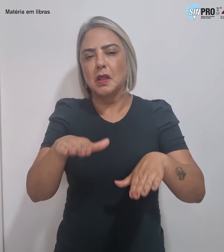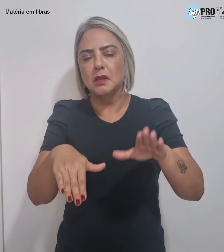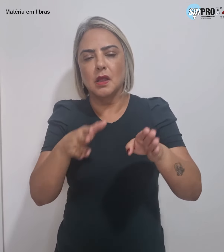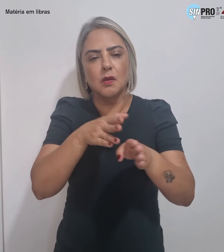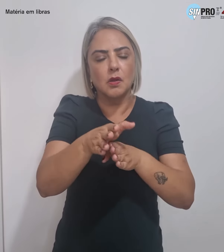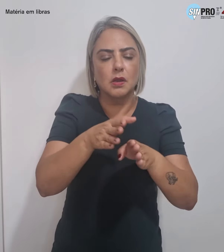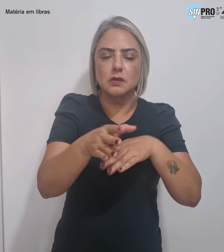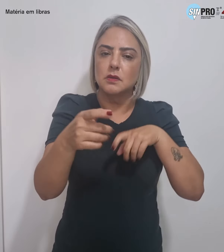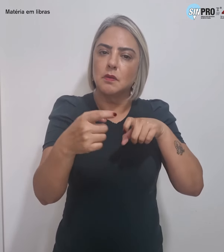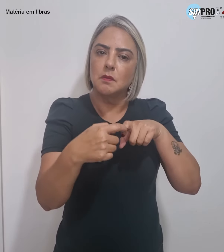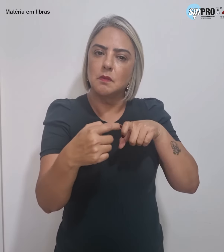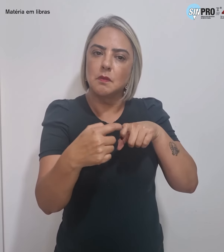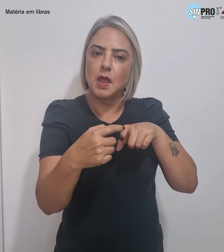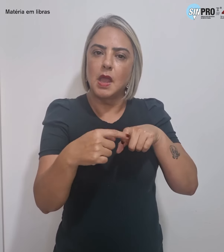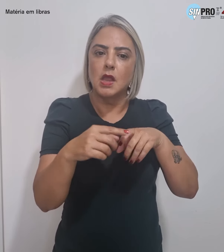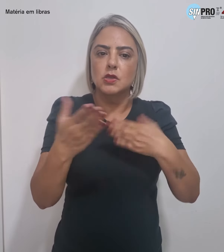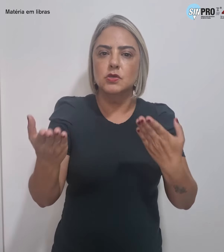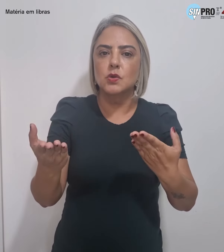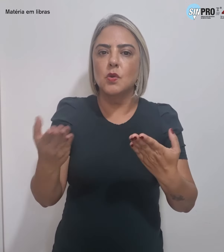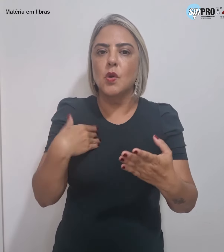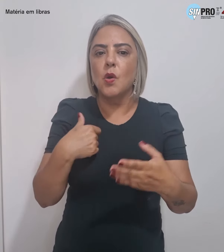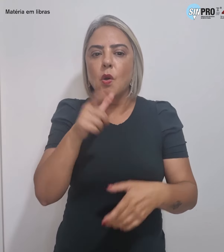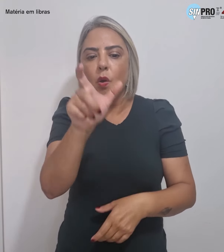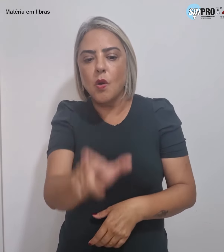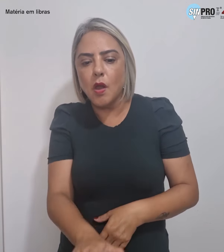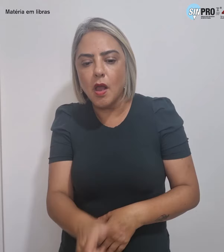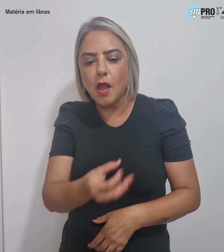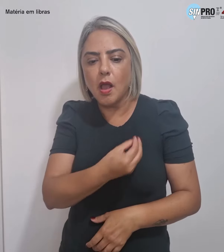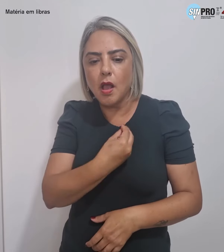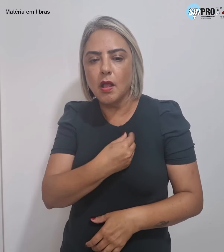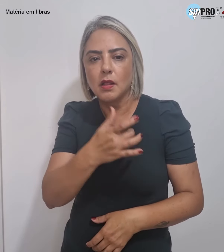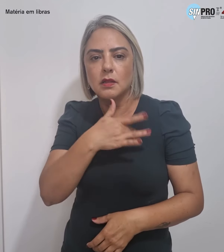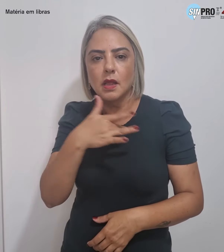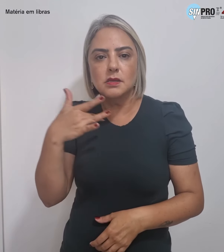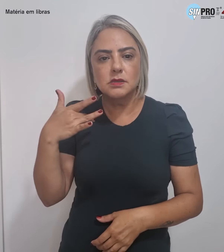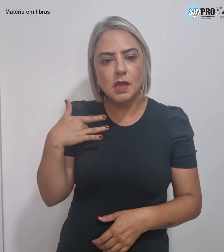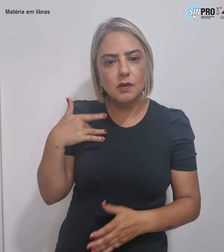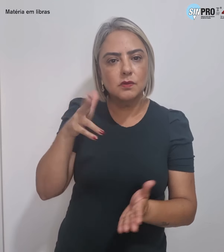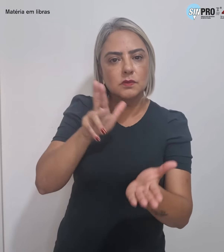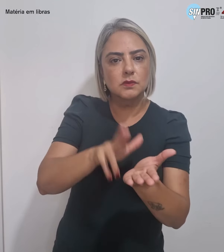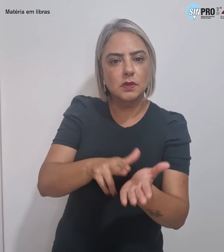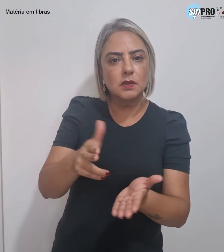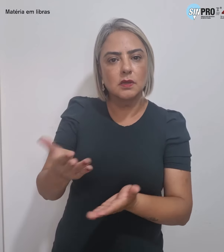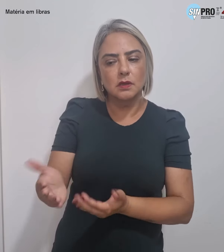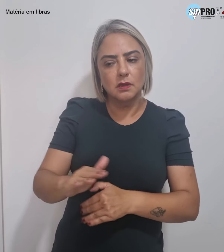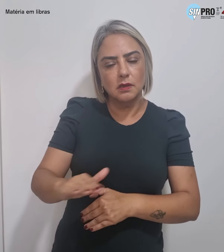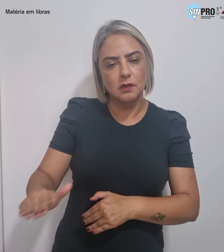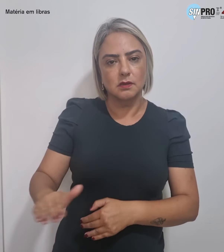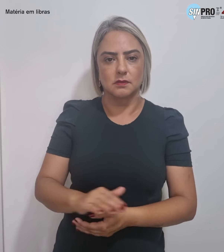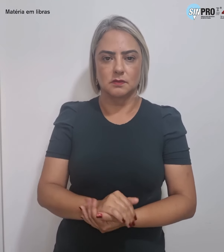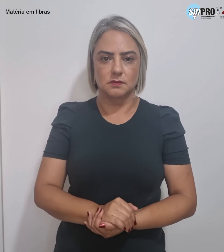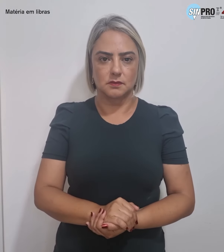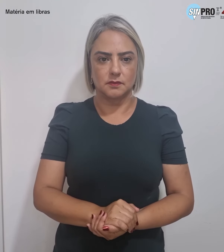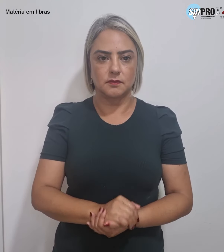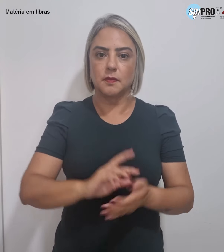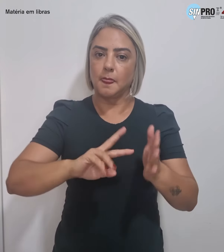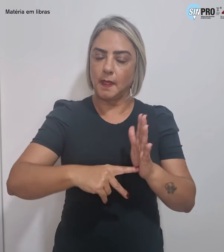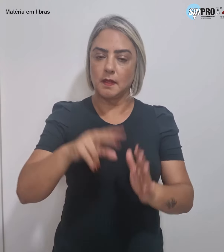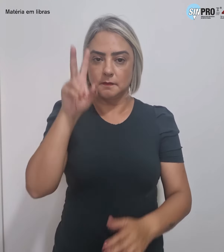médica ou condição clínica da criança ou adolescente internado. O Simpro lembra que os